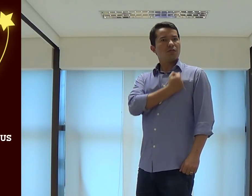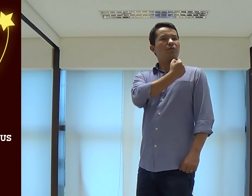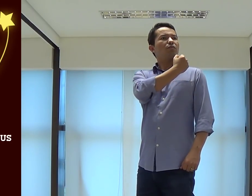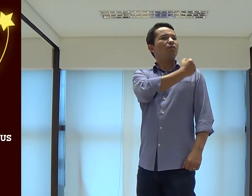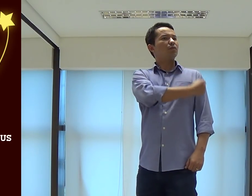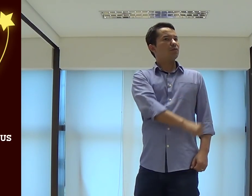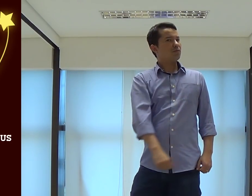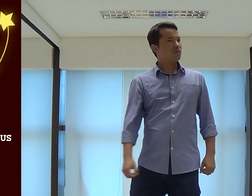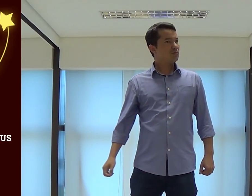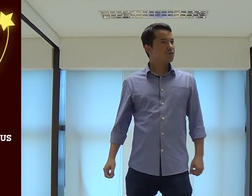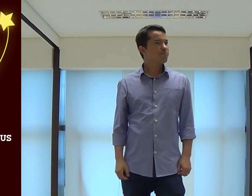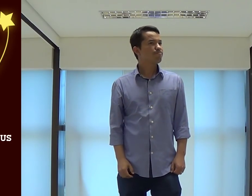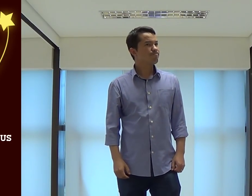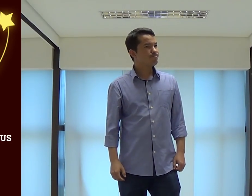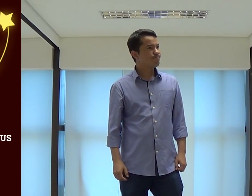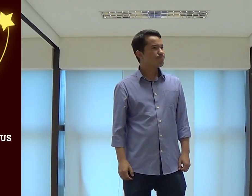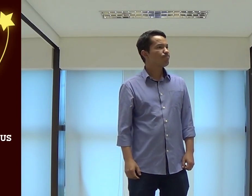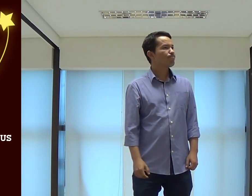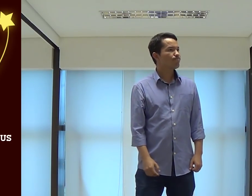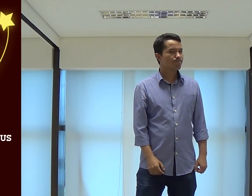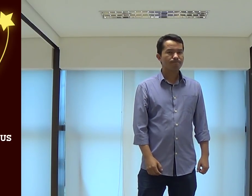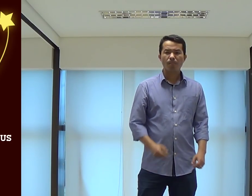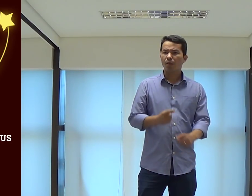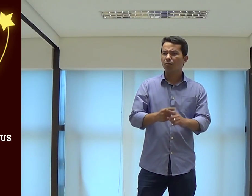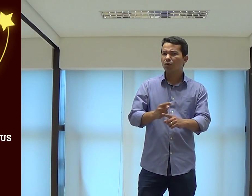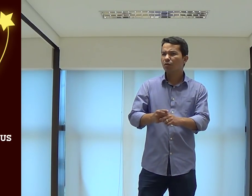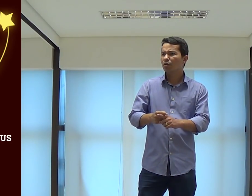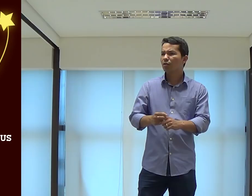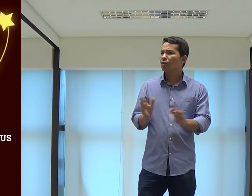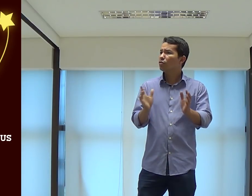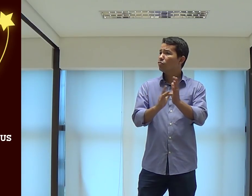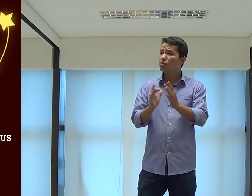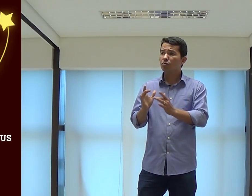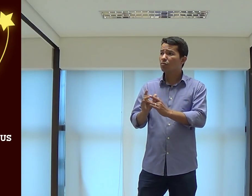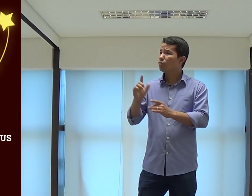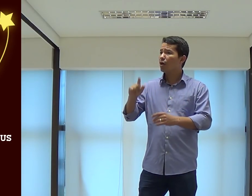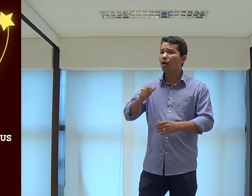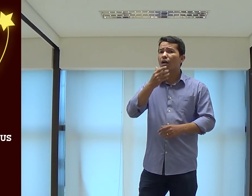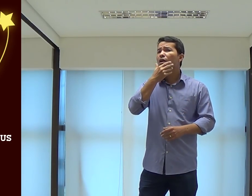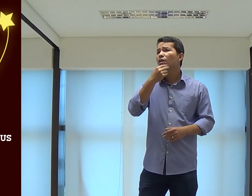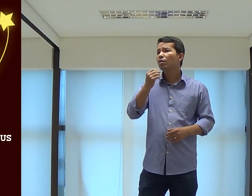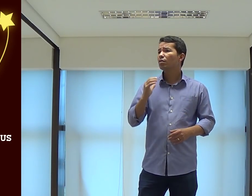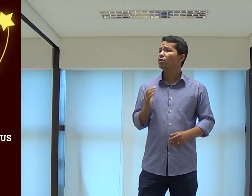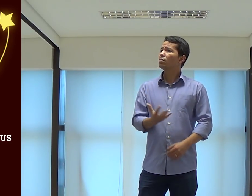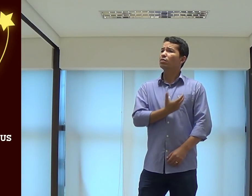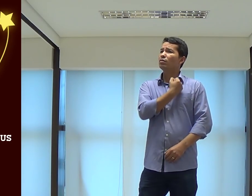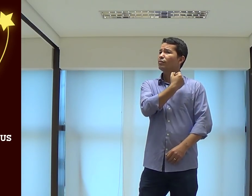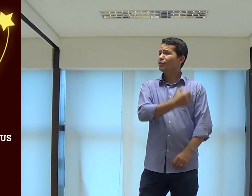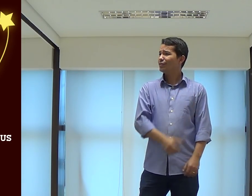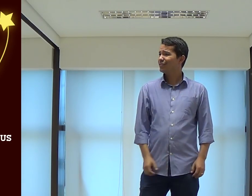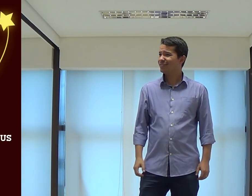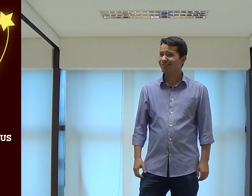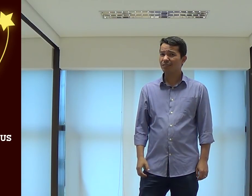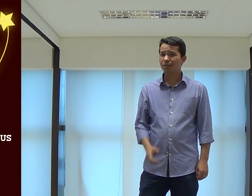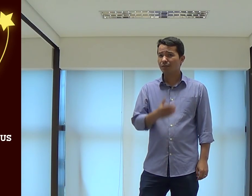celebrar salvação, não é isso? Por quê? Porque Jesus, ele é o